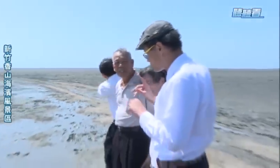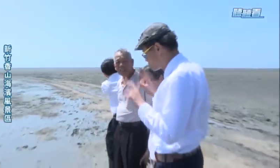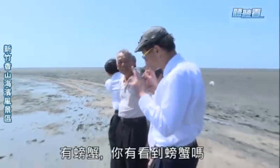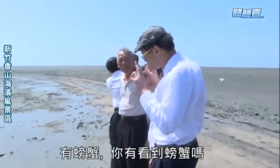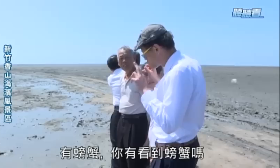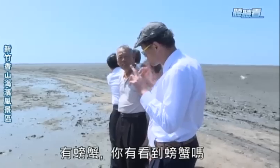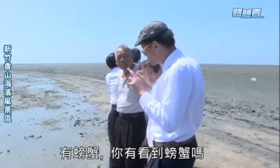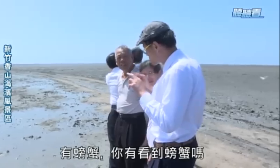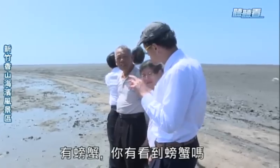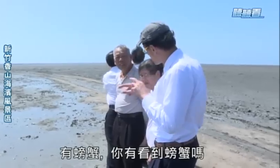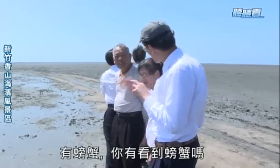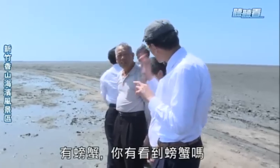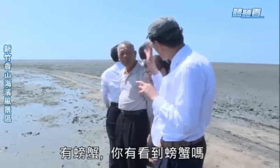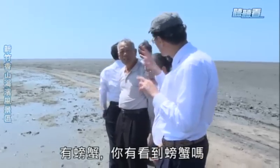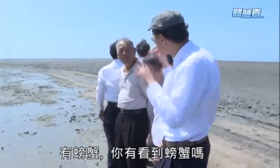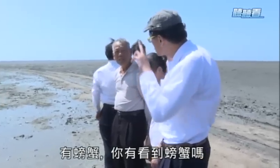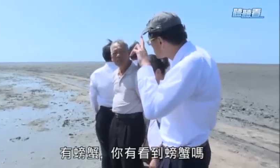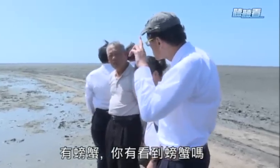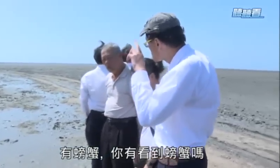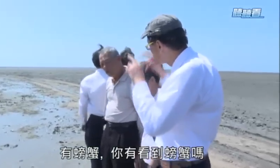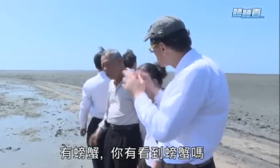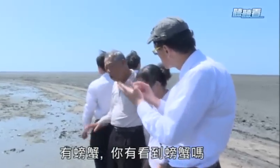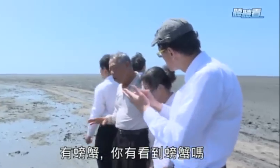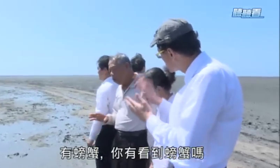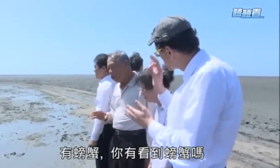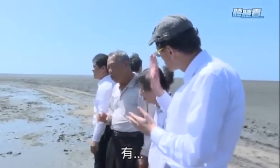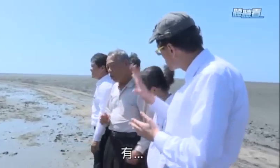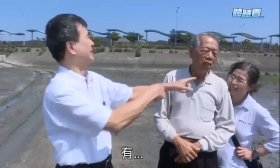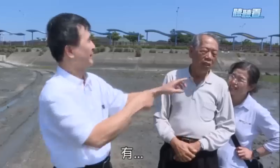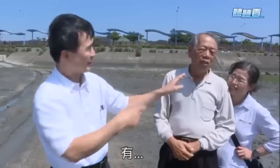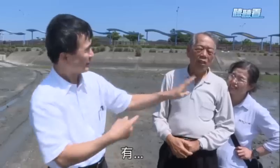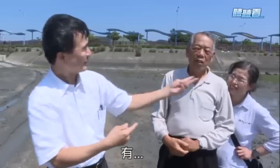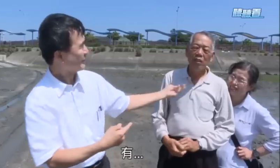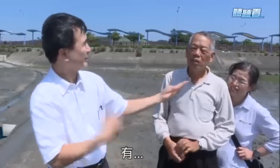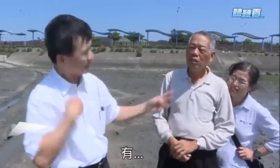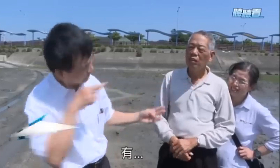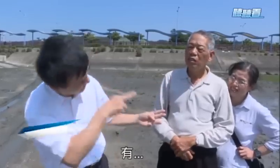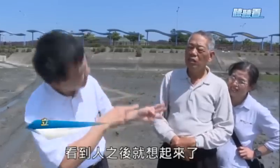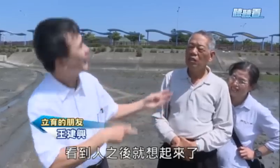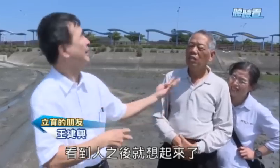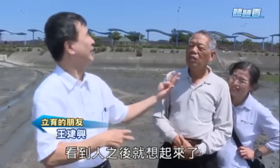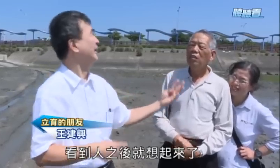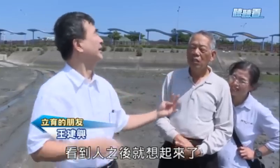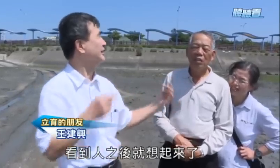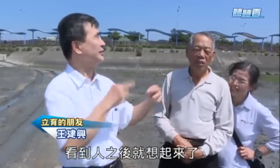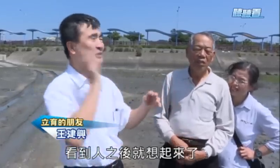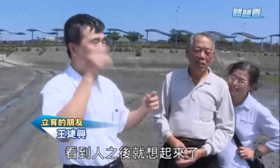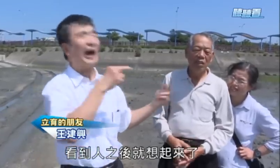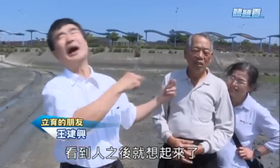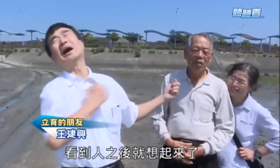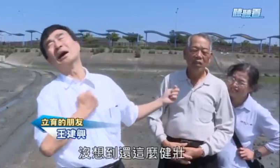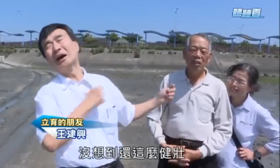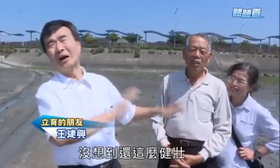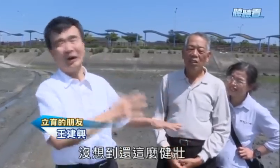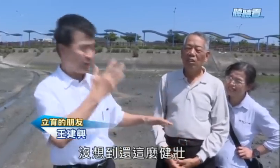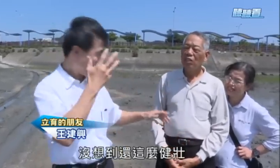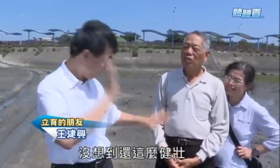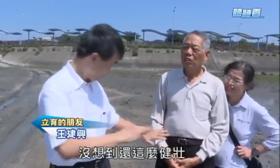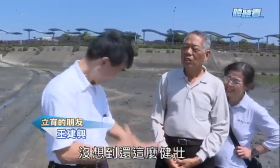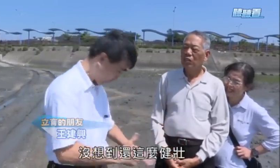有螃蟹，你有看到螃蟹吗？ 有有有。 看到人之后啊，就想起来了，没想到还这么健壮，身